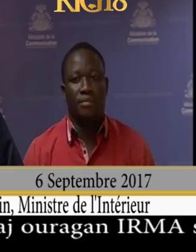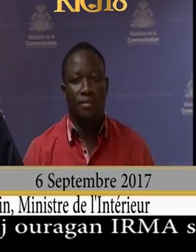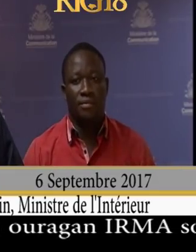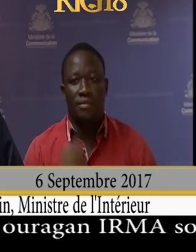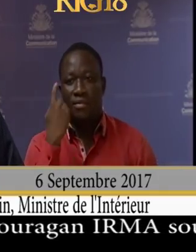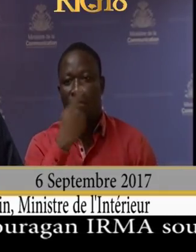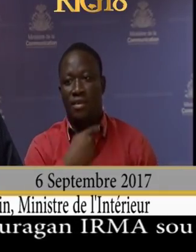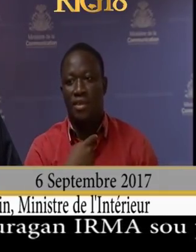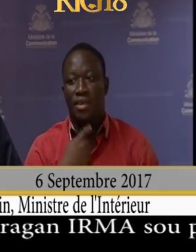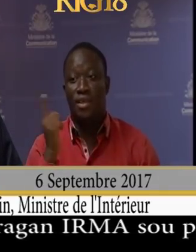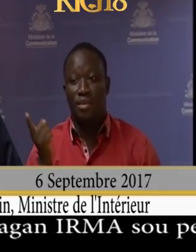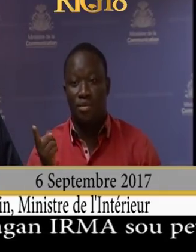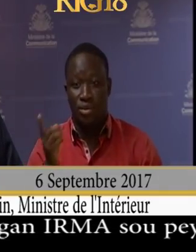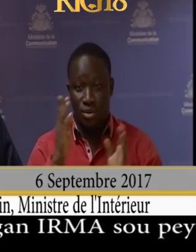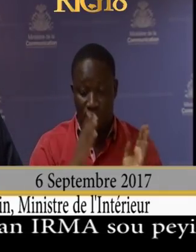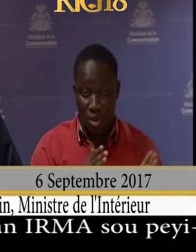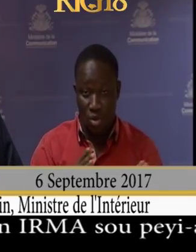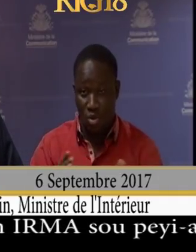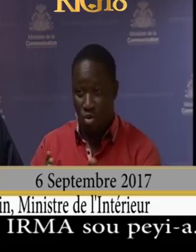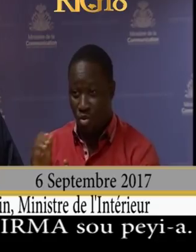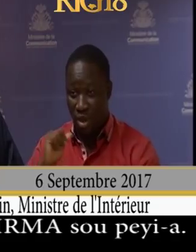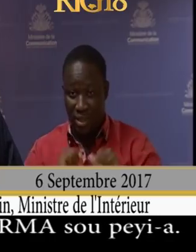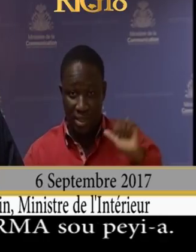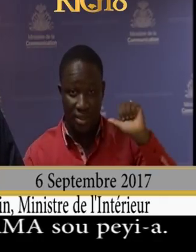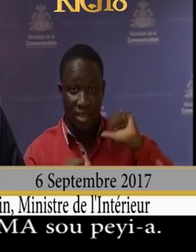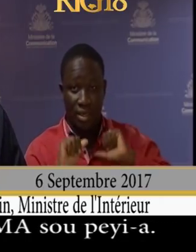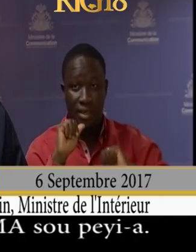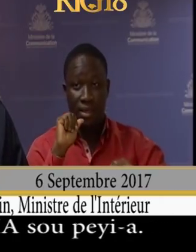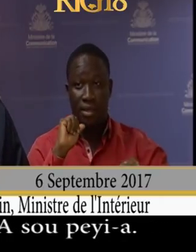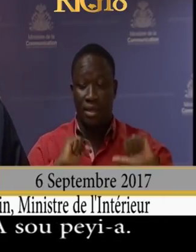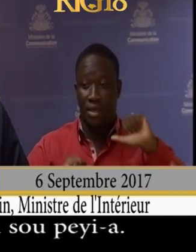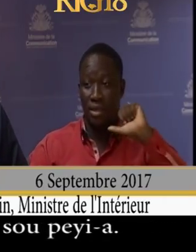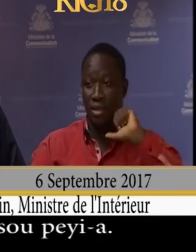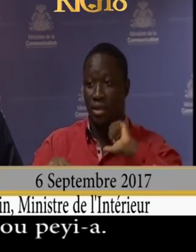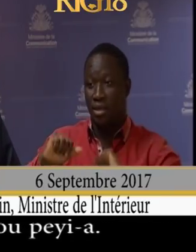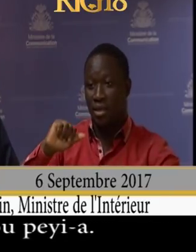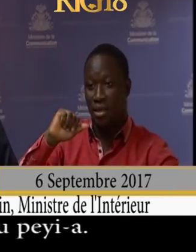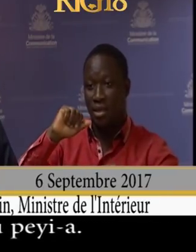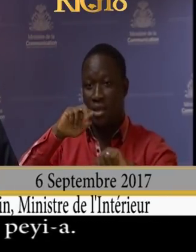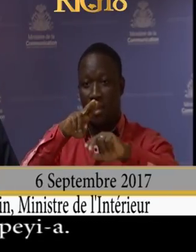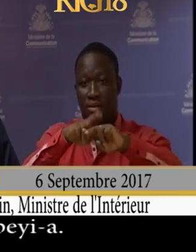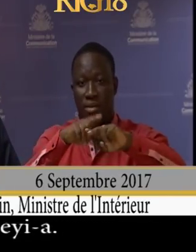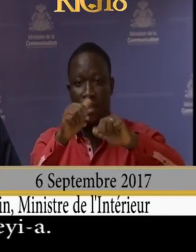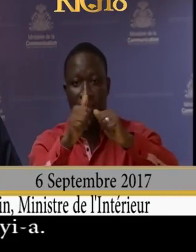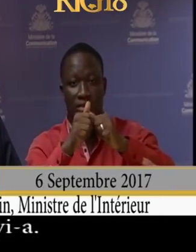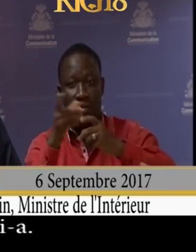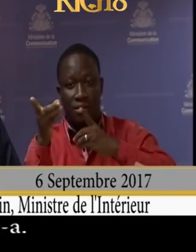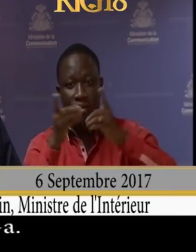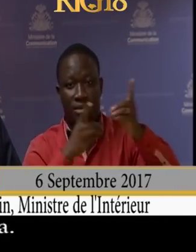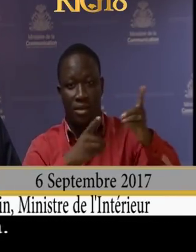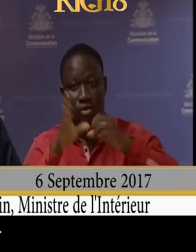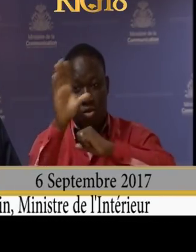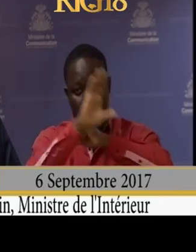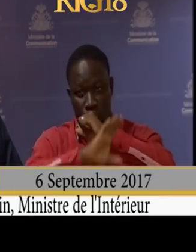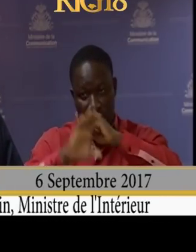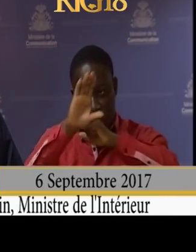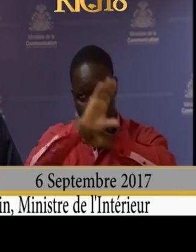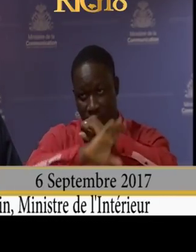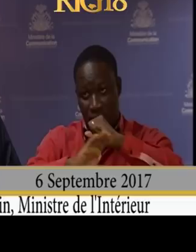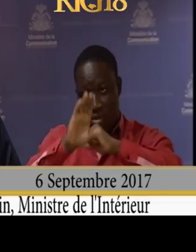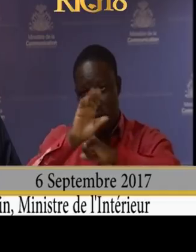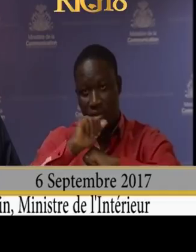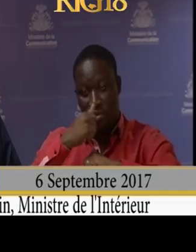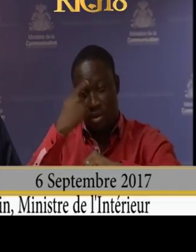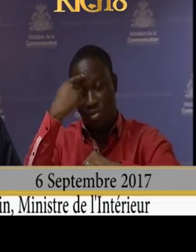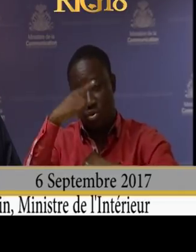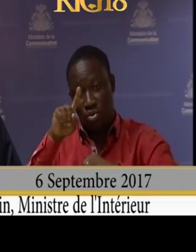qui lui-même, sur le plan opérationnel, a basé avec le directeur de protection civile, là, et c'est ça nous fait depuis hier,